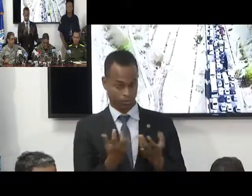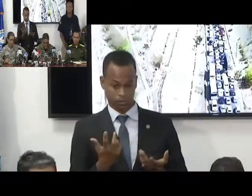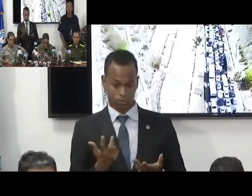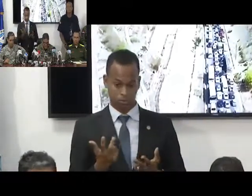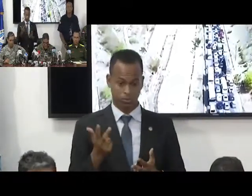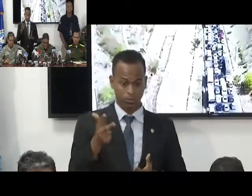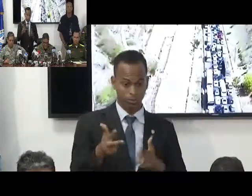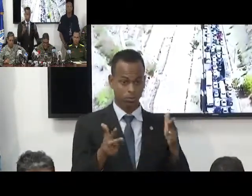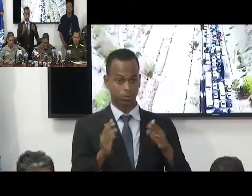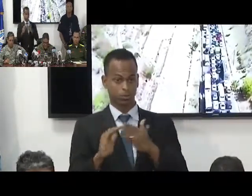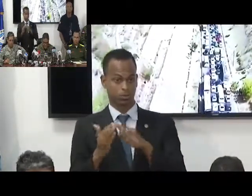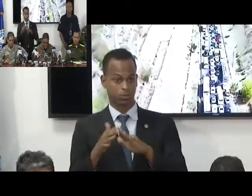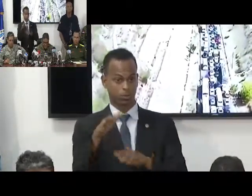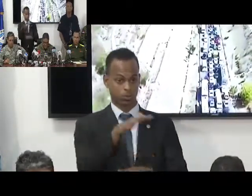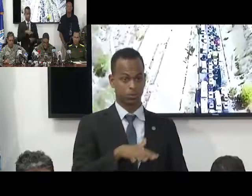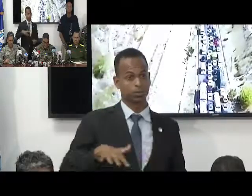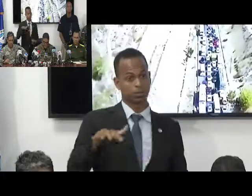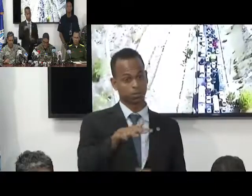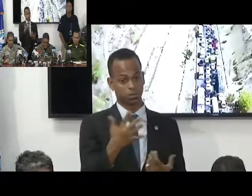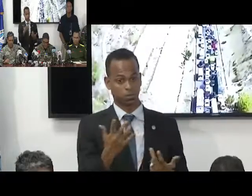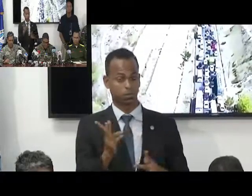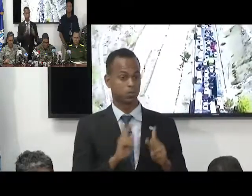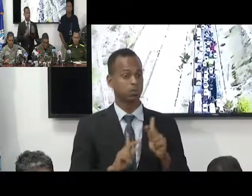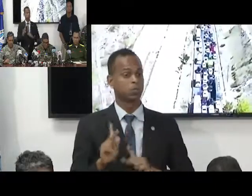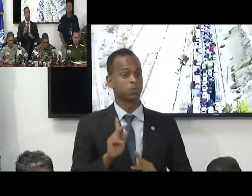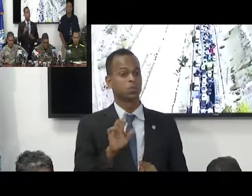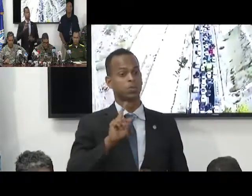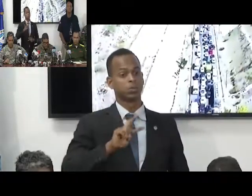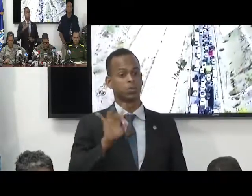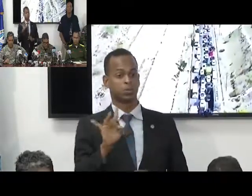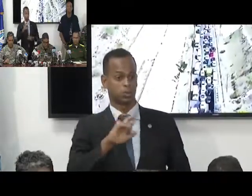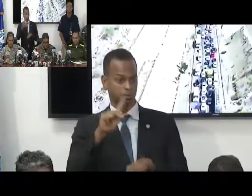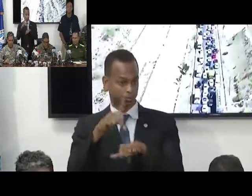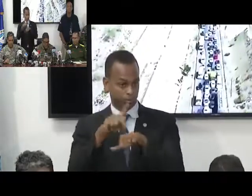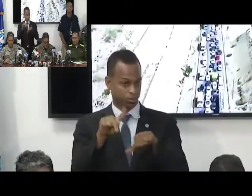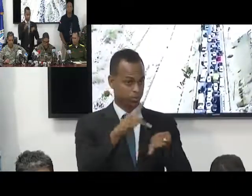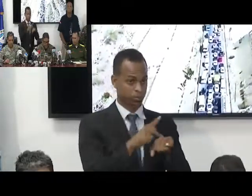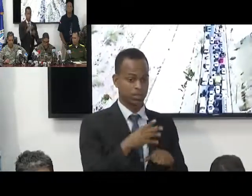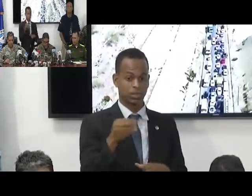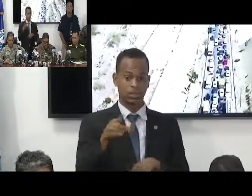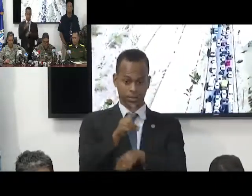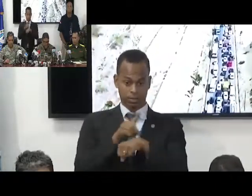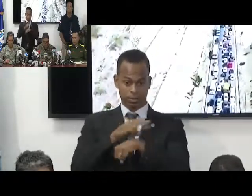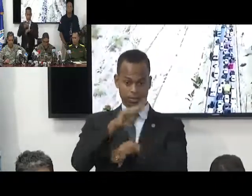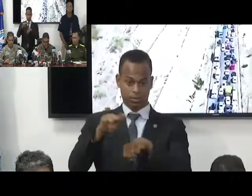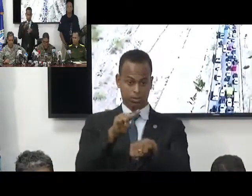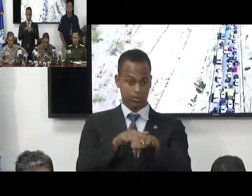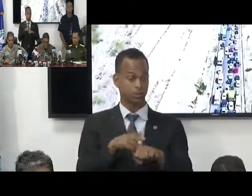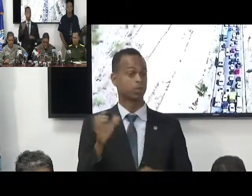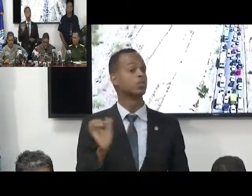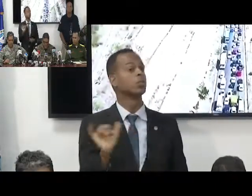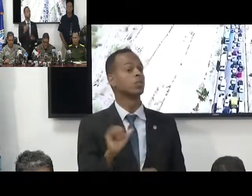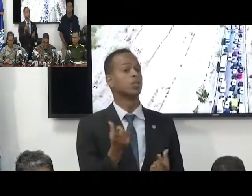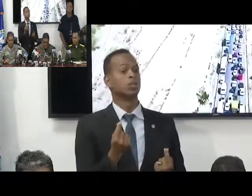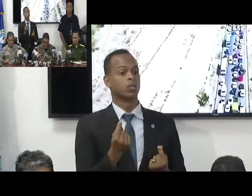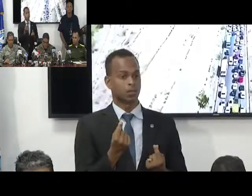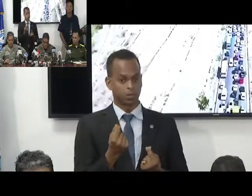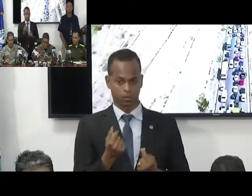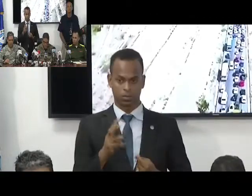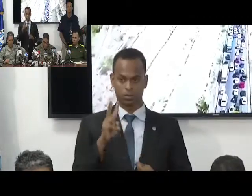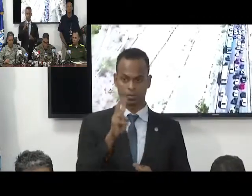transportes interurbanos de pasajeros, distribuidas en 28 provincias del país y el Distrito Nacional. Así como también se